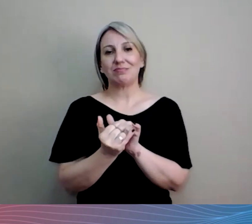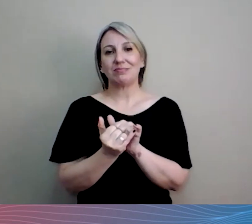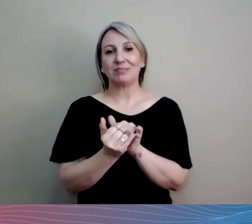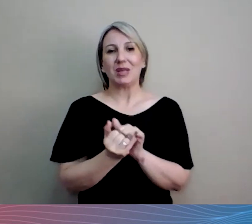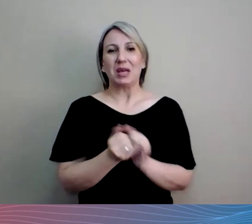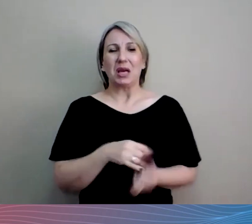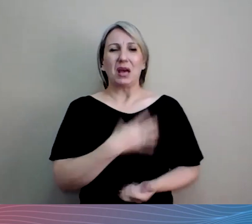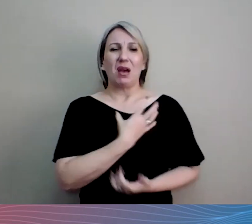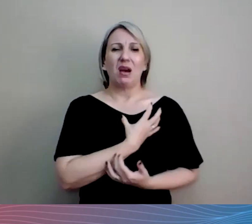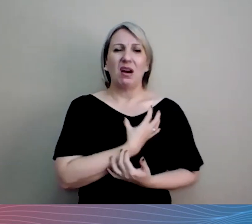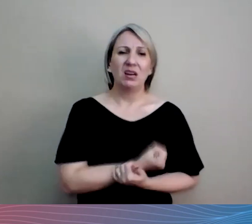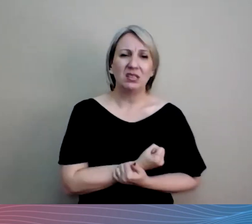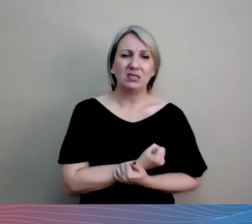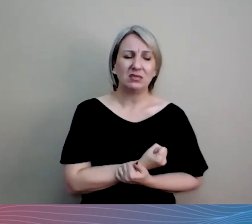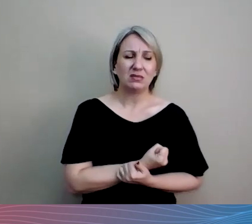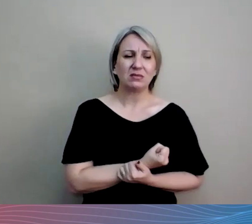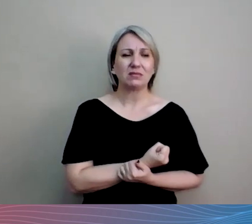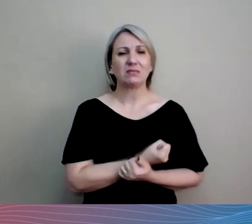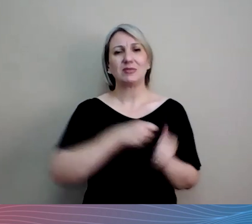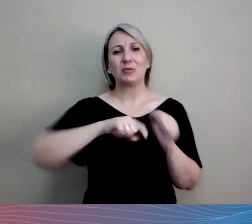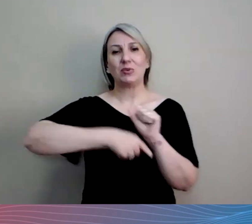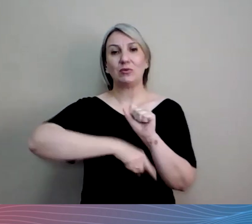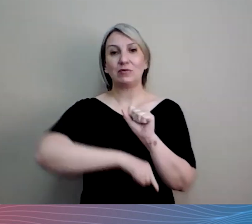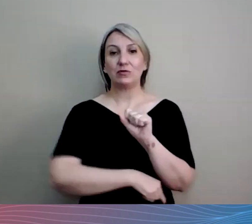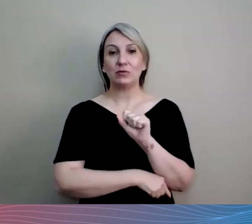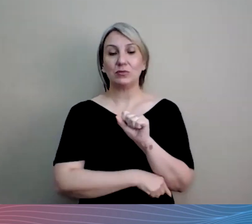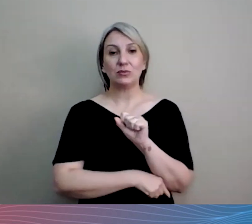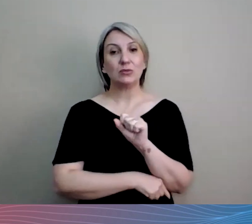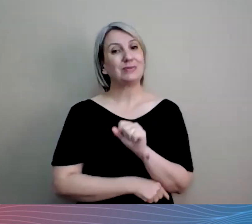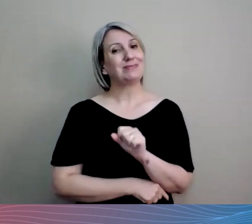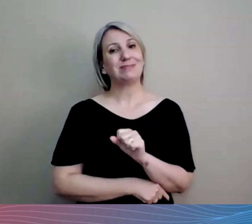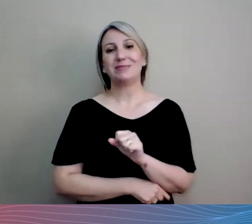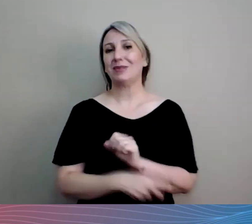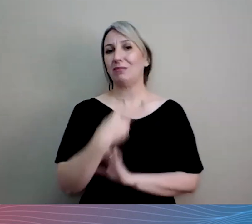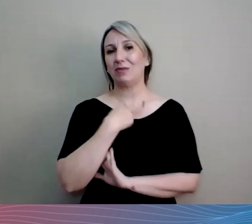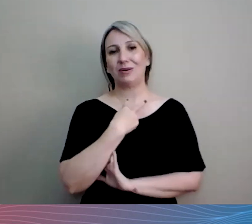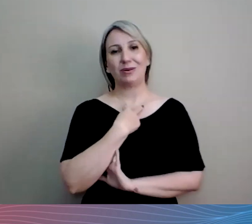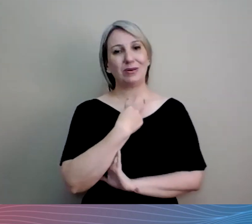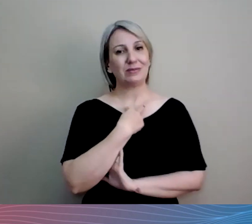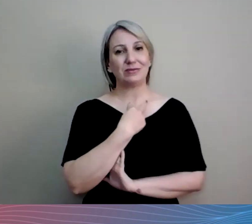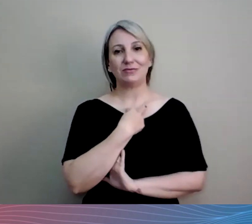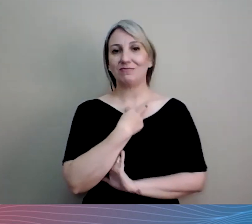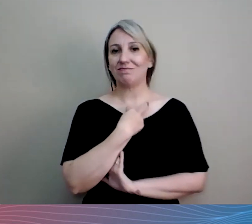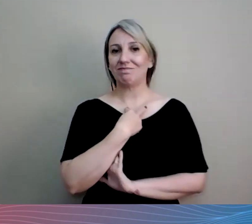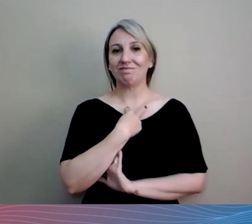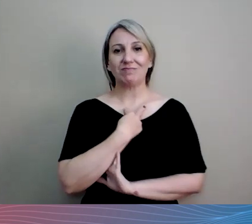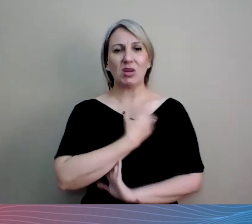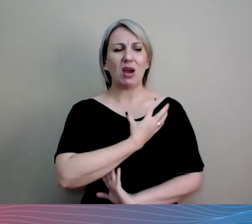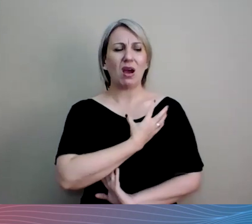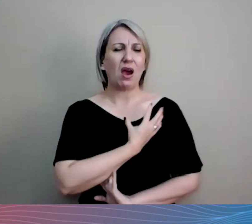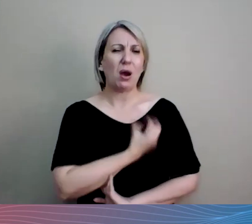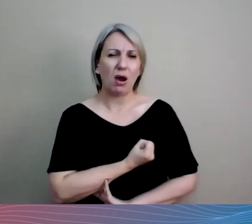na igreja, na edificação da igreja, irmãos, não guarde ressentimento, não guarde mágoa de